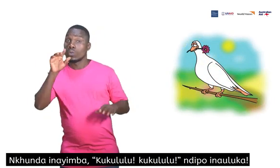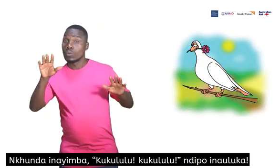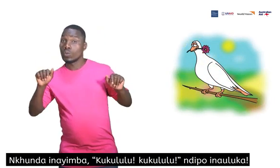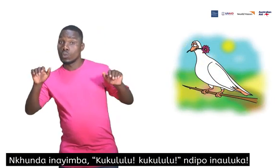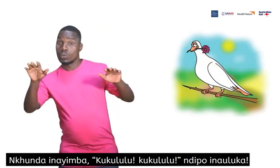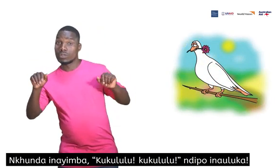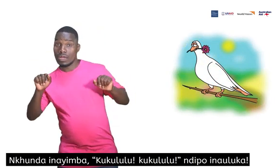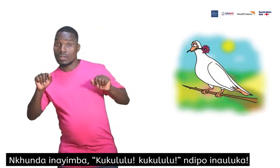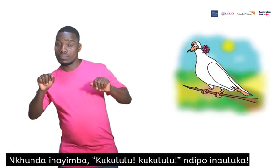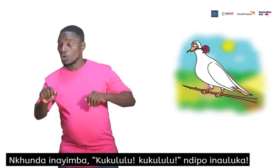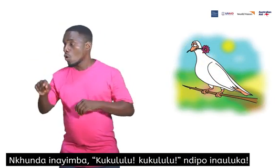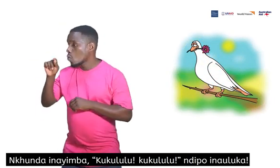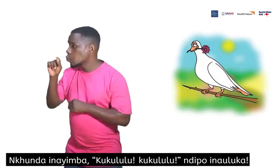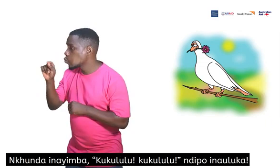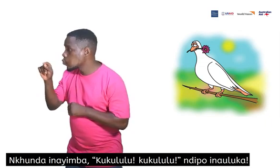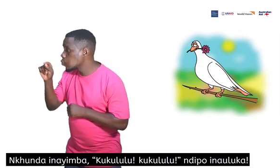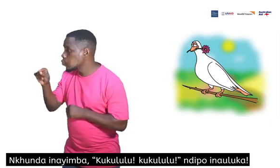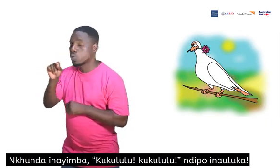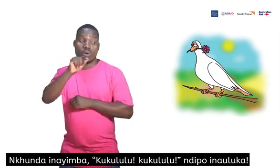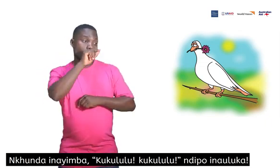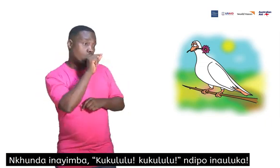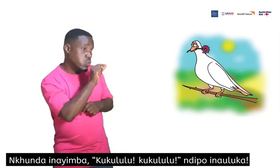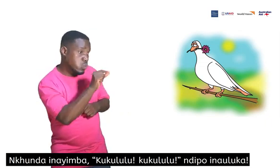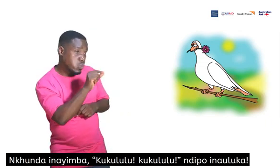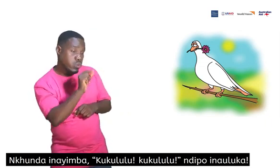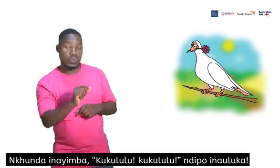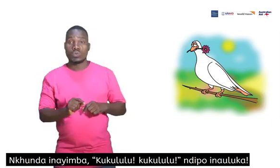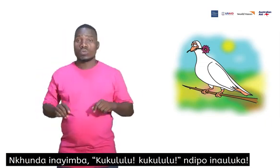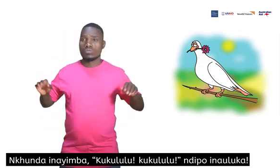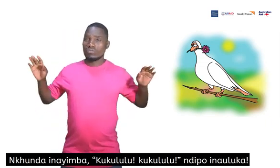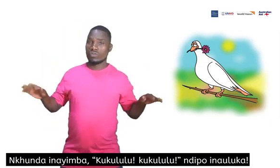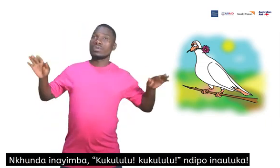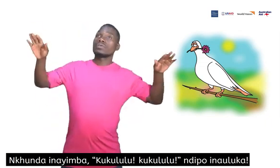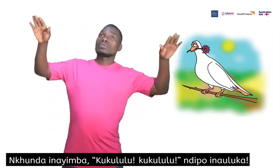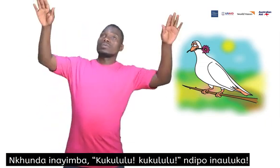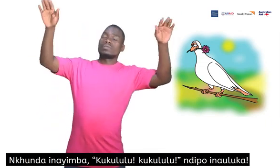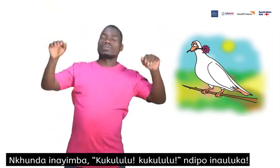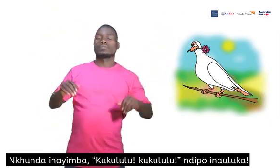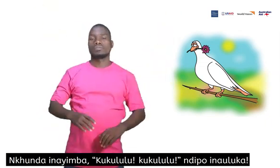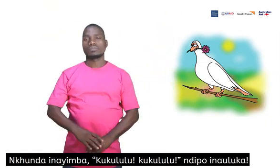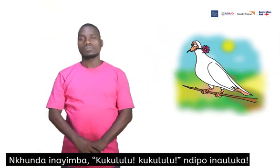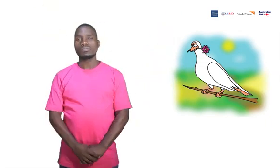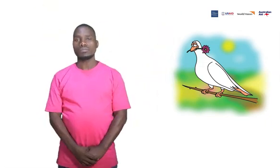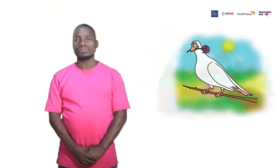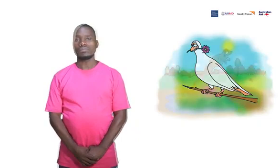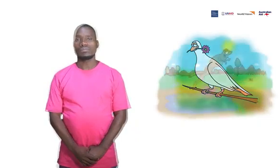Nkhunda inayimba. Kukururu. Kukururu. Ndipo inawuluka.